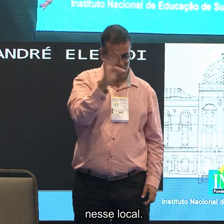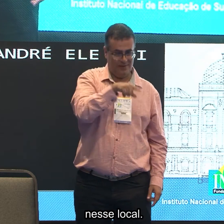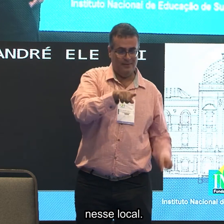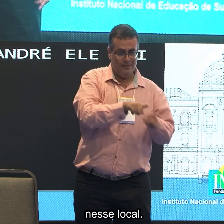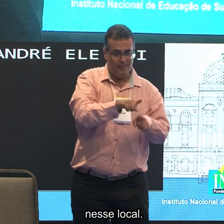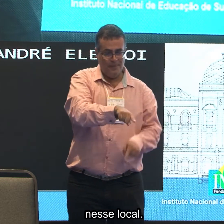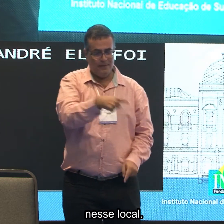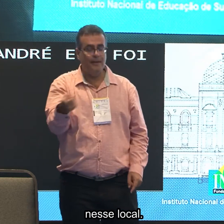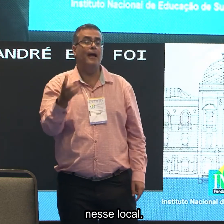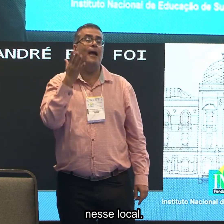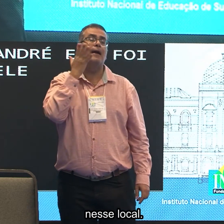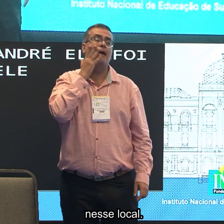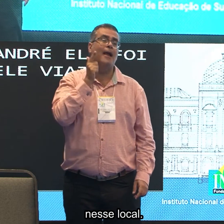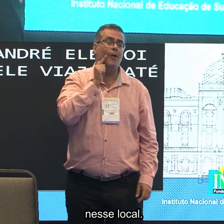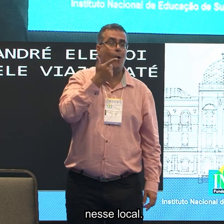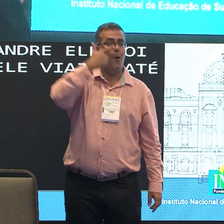nesse local.